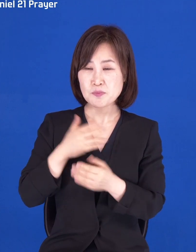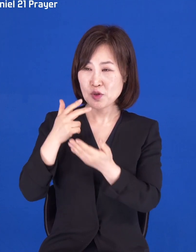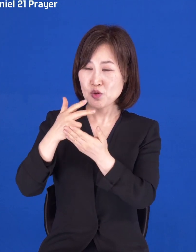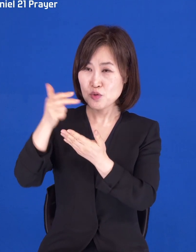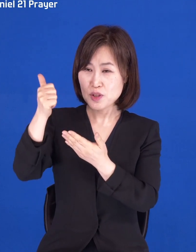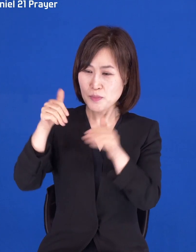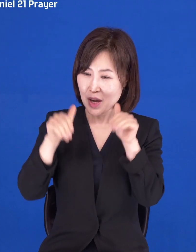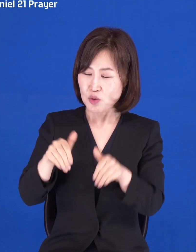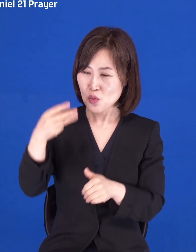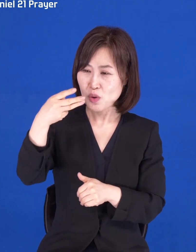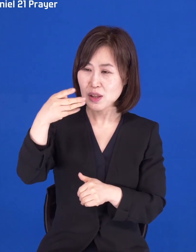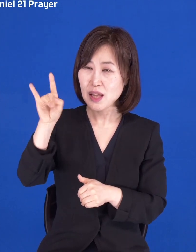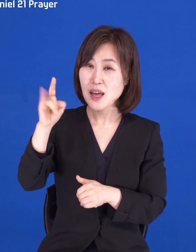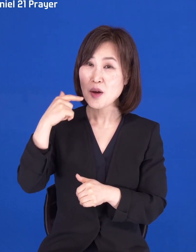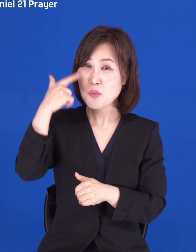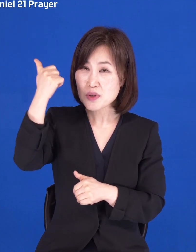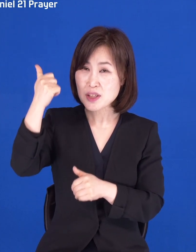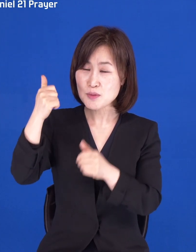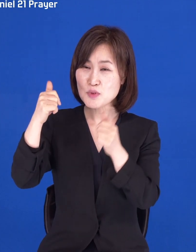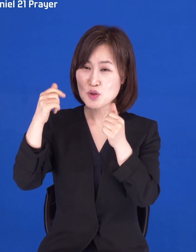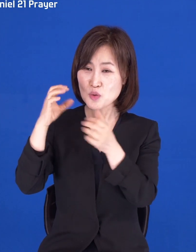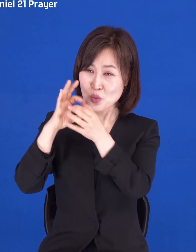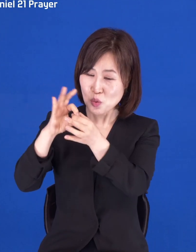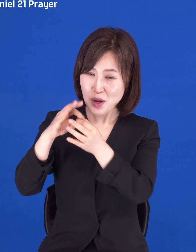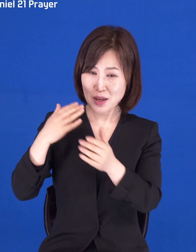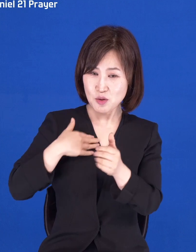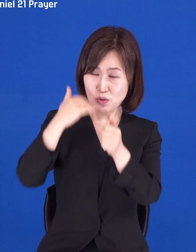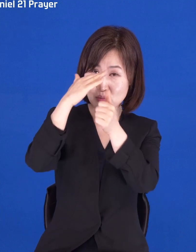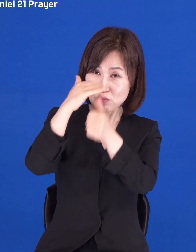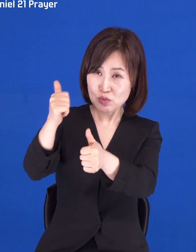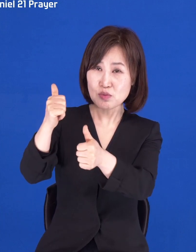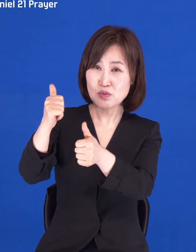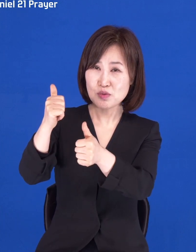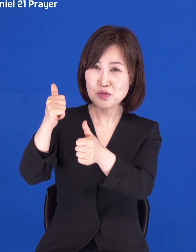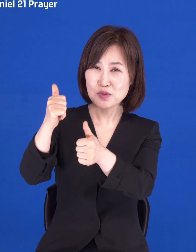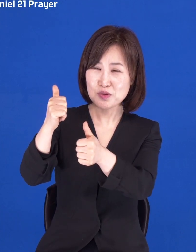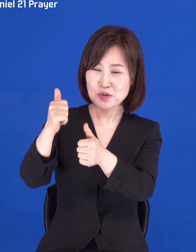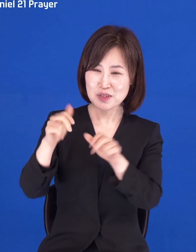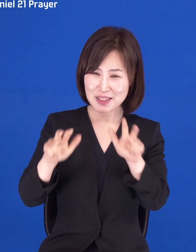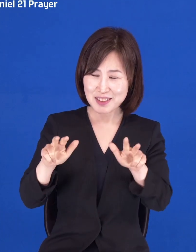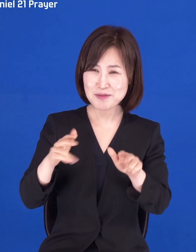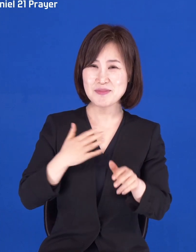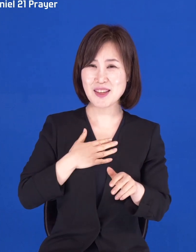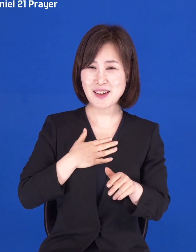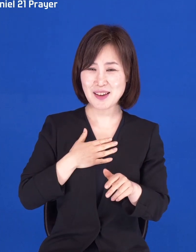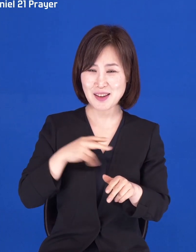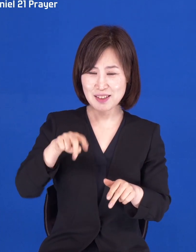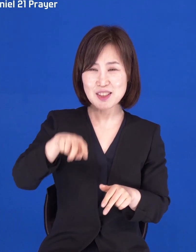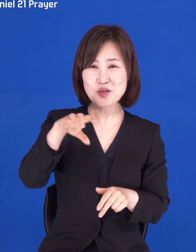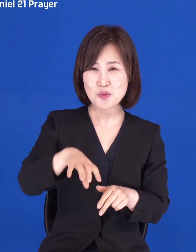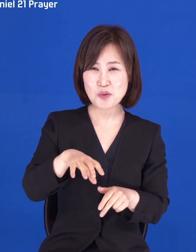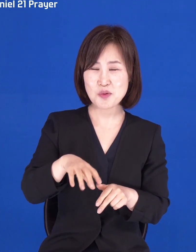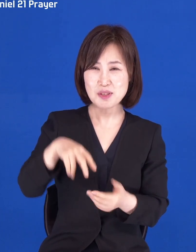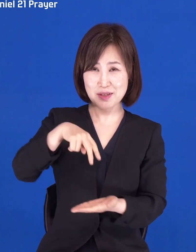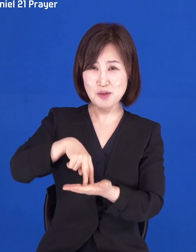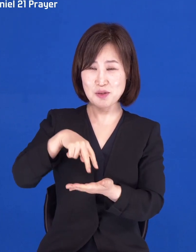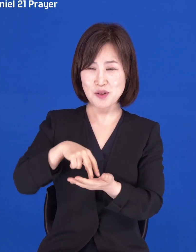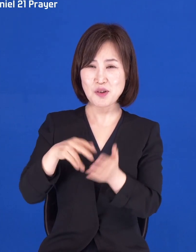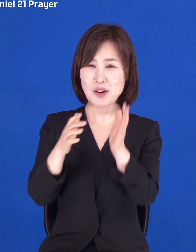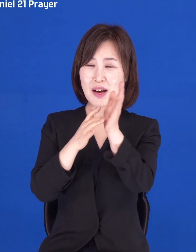통하여서 불러내셨고, 지금 이 자리에까지 와서 하나님을 마음껏